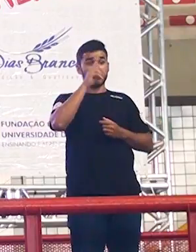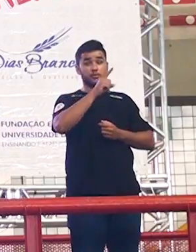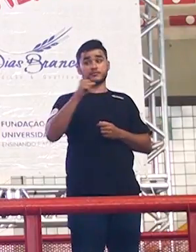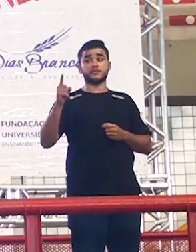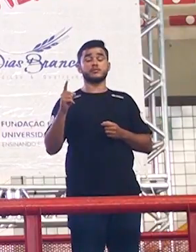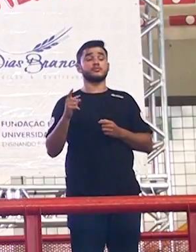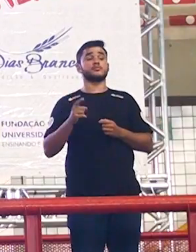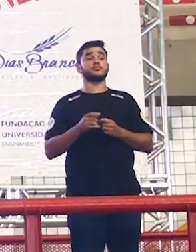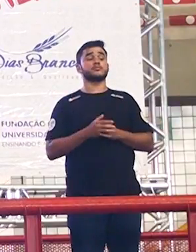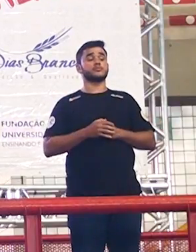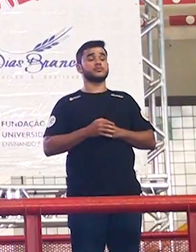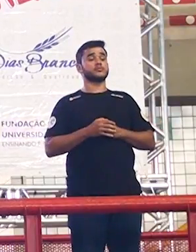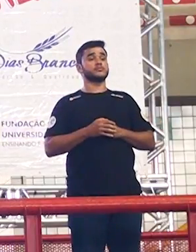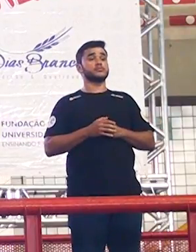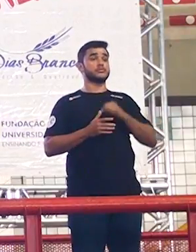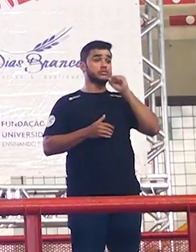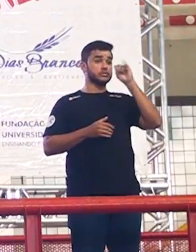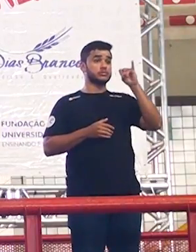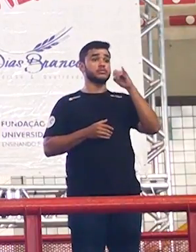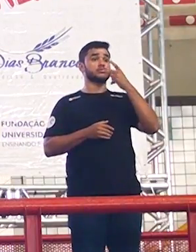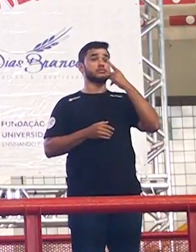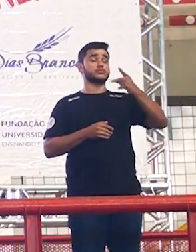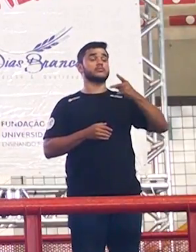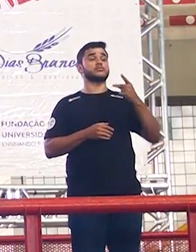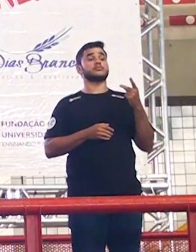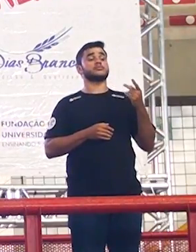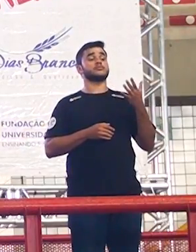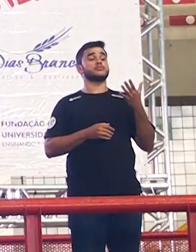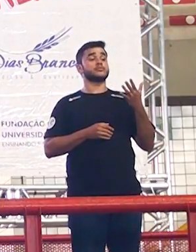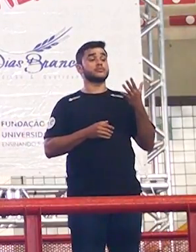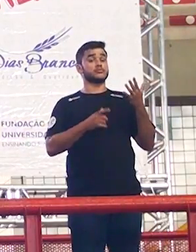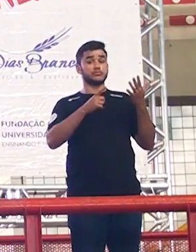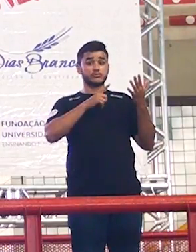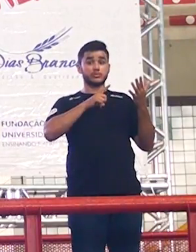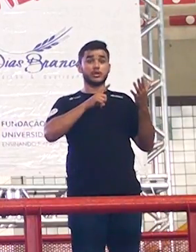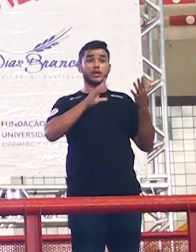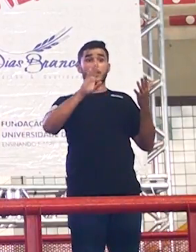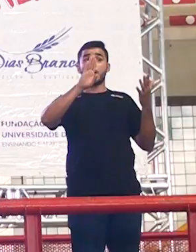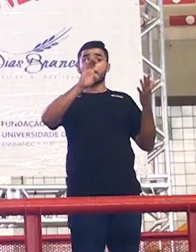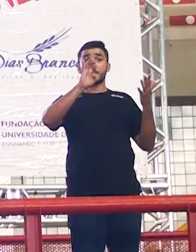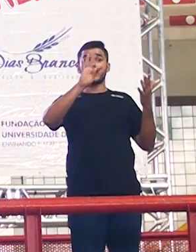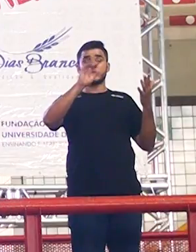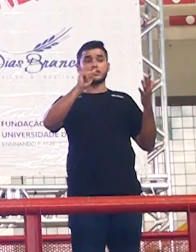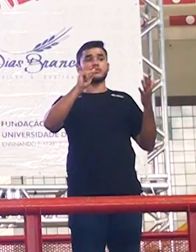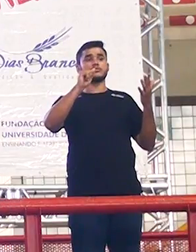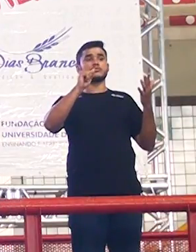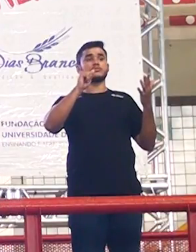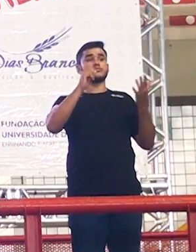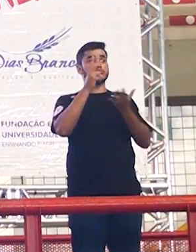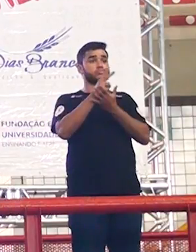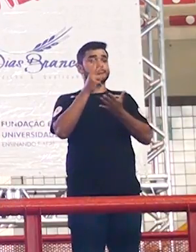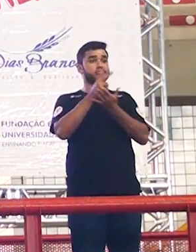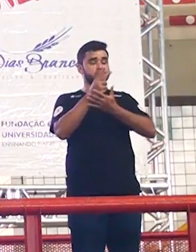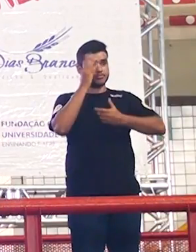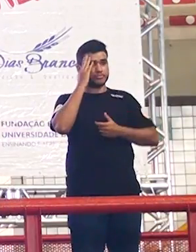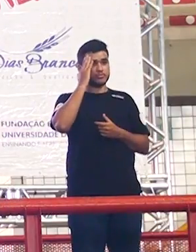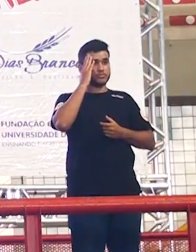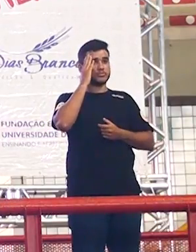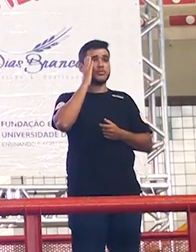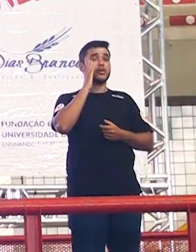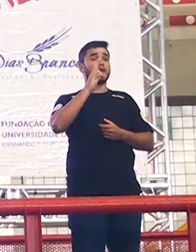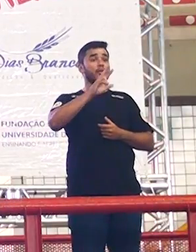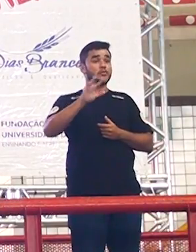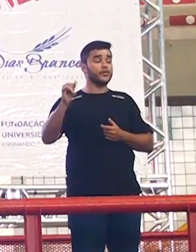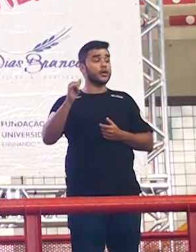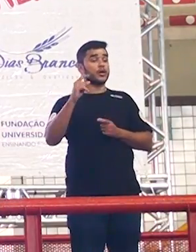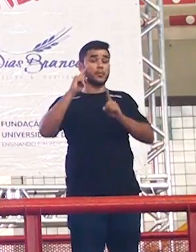seguinte: quando um elemento emite uma partícula beta, a massa não muda e o número atômico